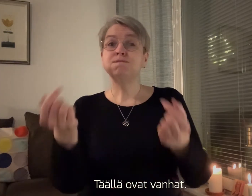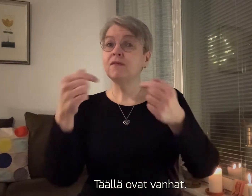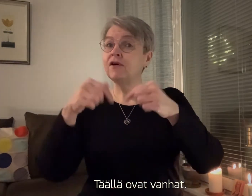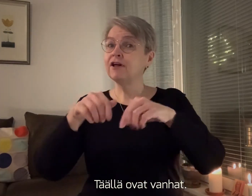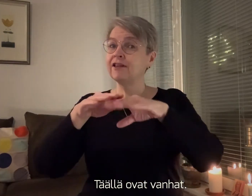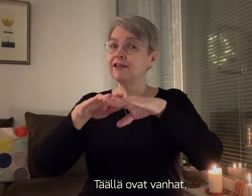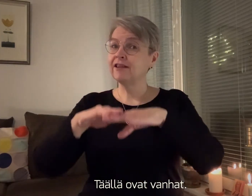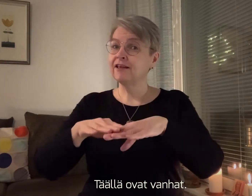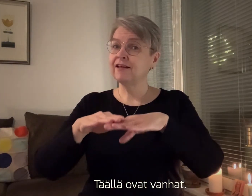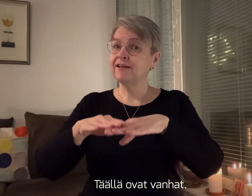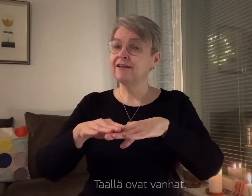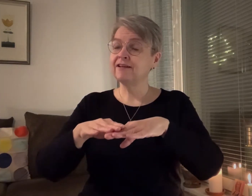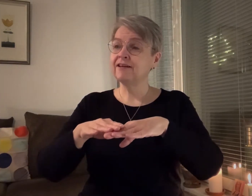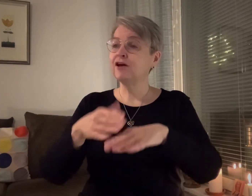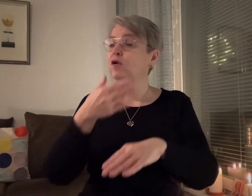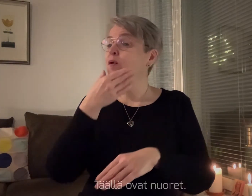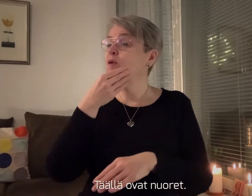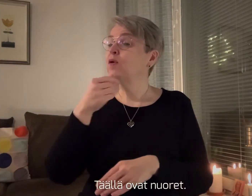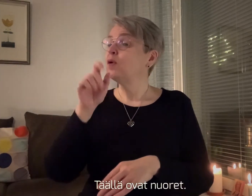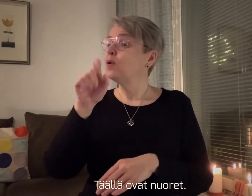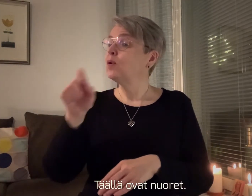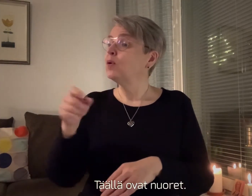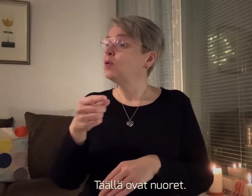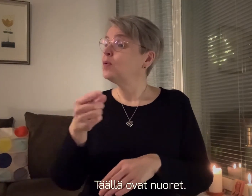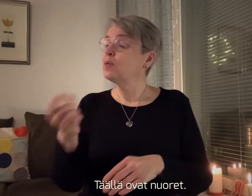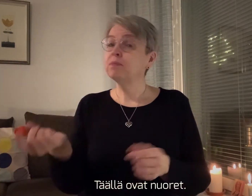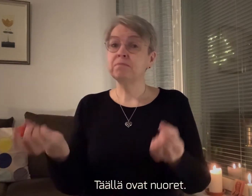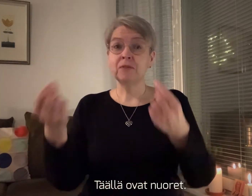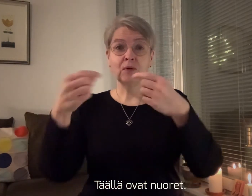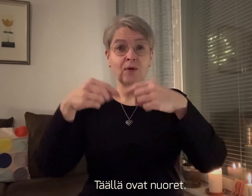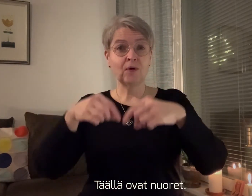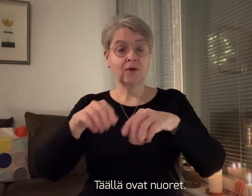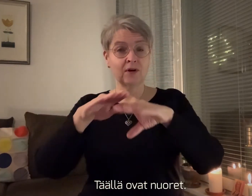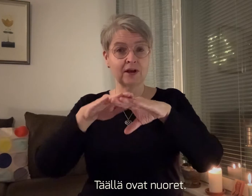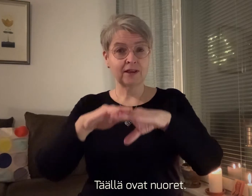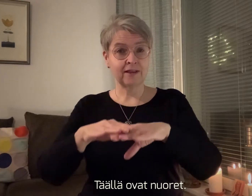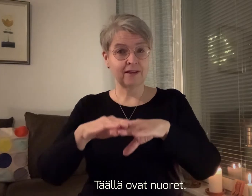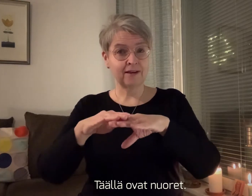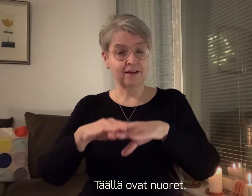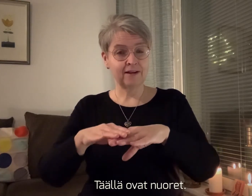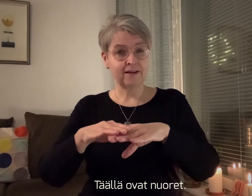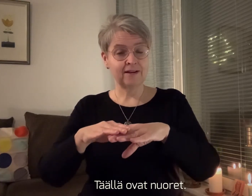Täällä ovat vanhat. Täällä ovat nuoret.